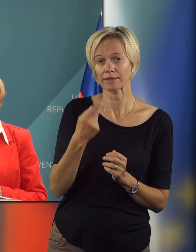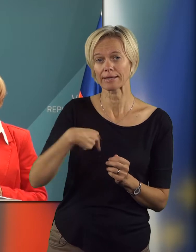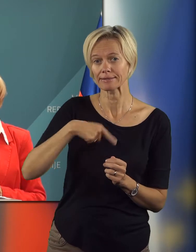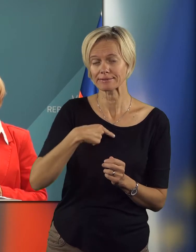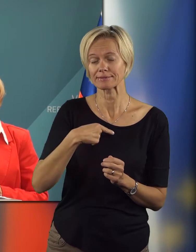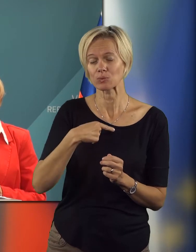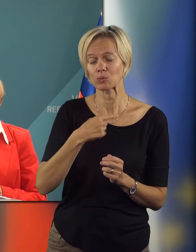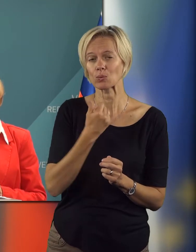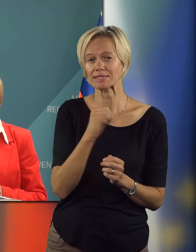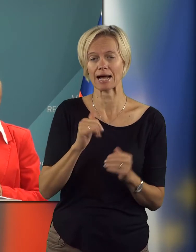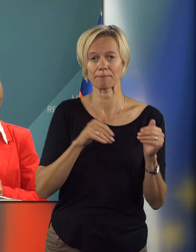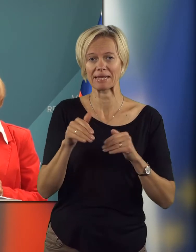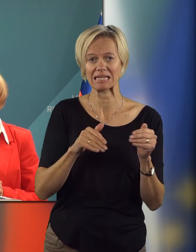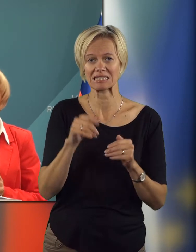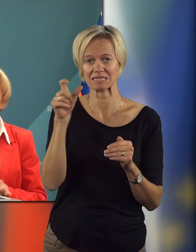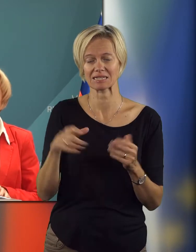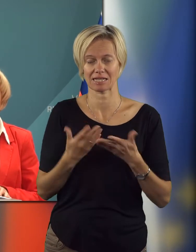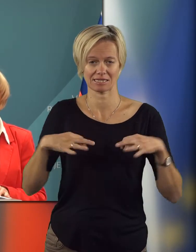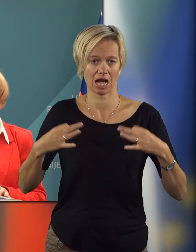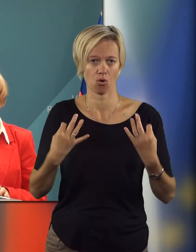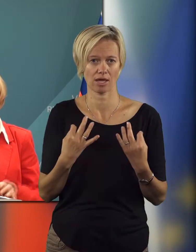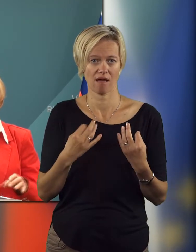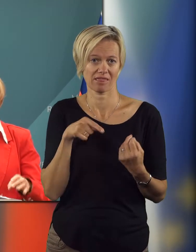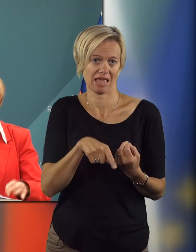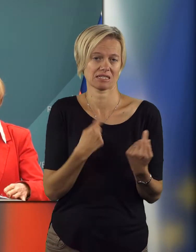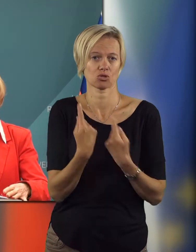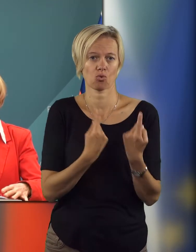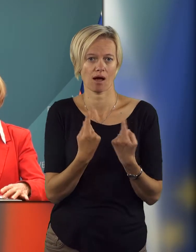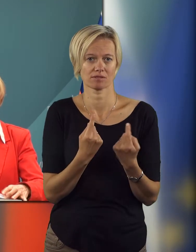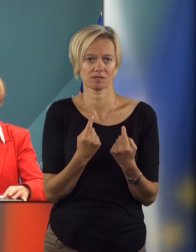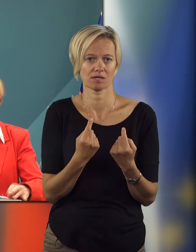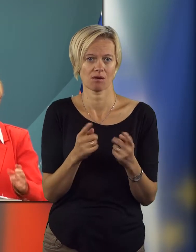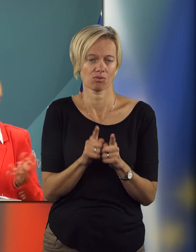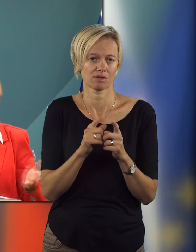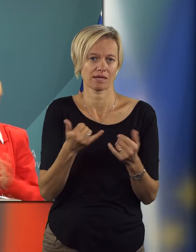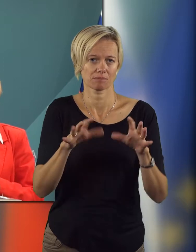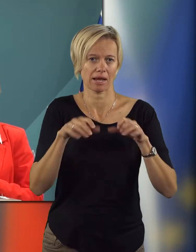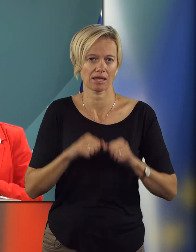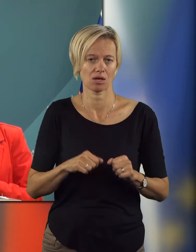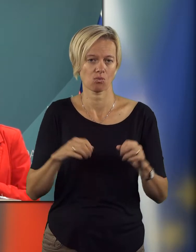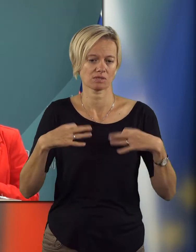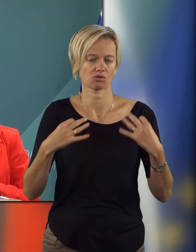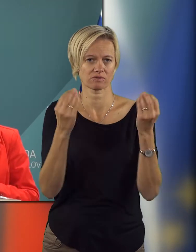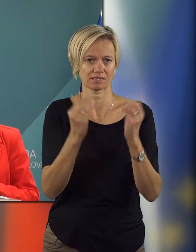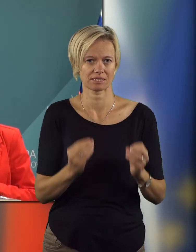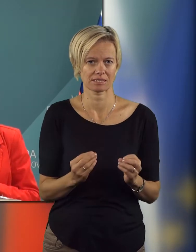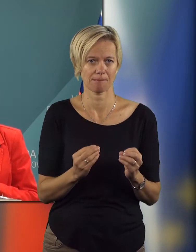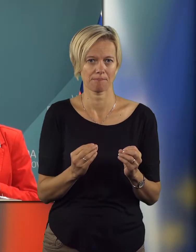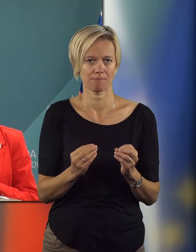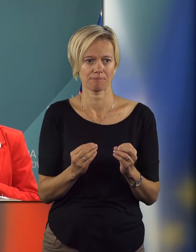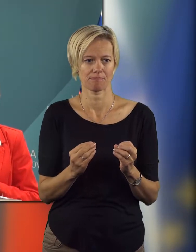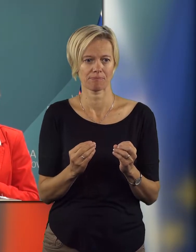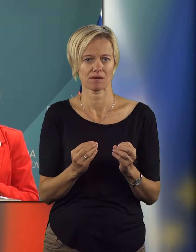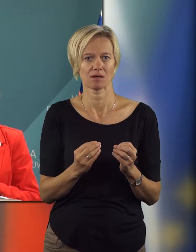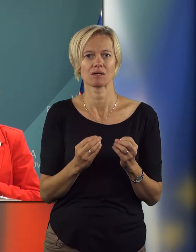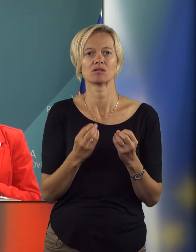Glejte, seveda bi si vsak minister za zdravje v taki situaciji, kot je sprejel ta zdravstveni